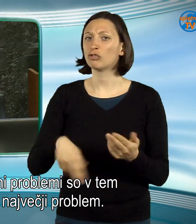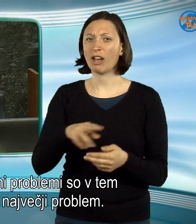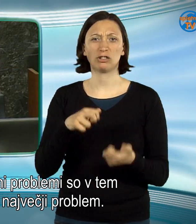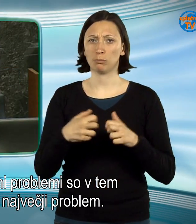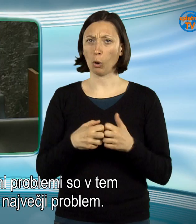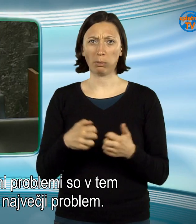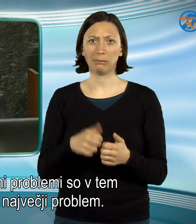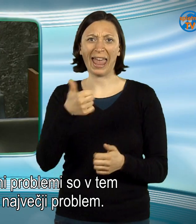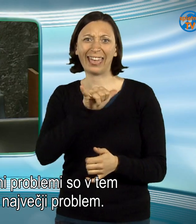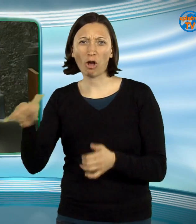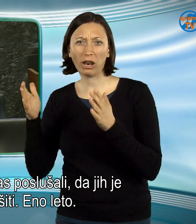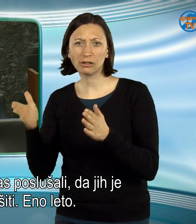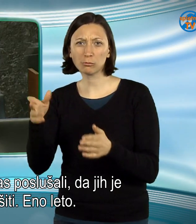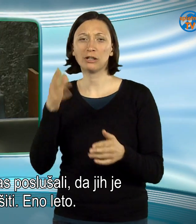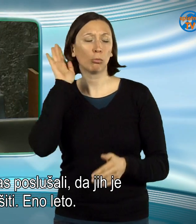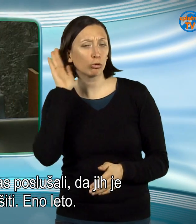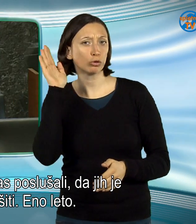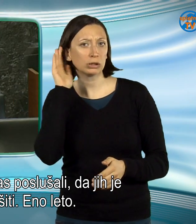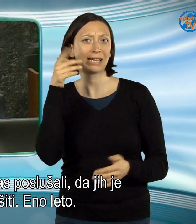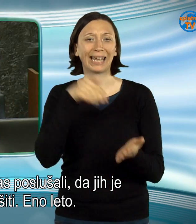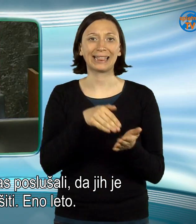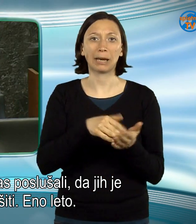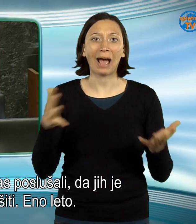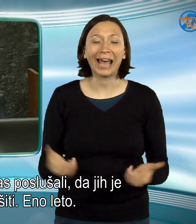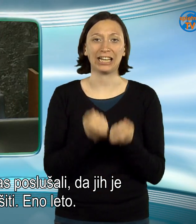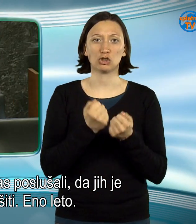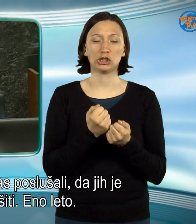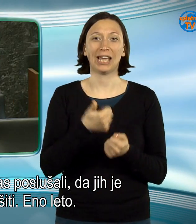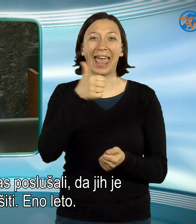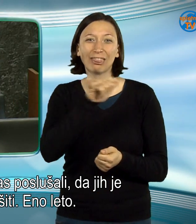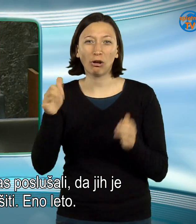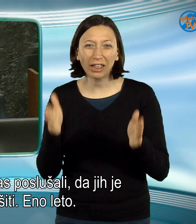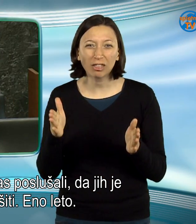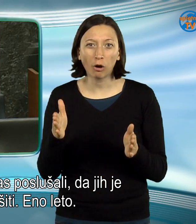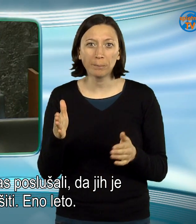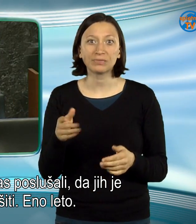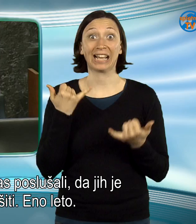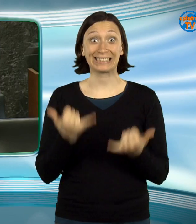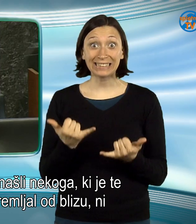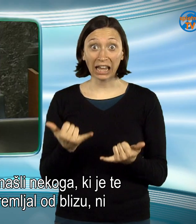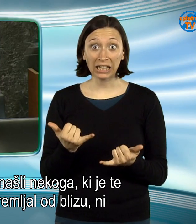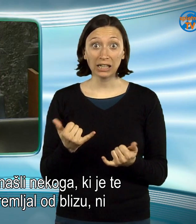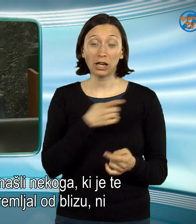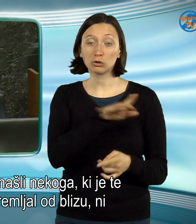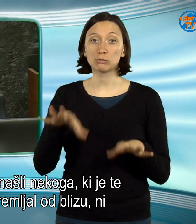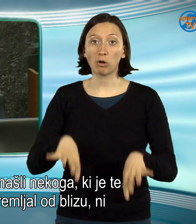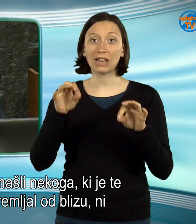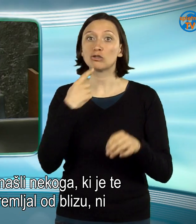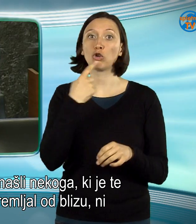problem. 1 leto smo vas poslušali, da jih je treba rešiti. 1 leto. In zdaj, ko smo našli